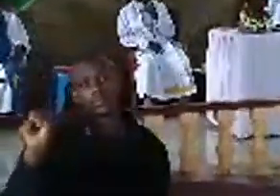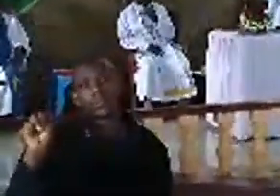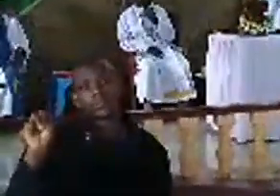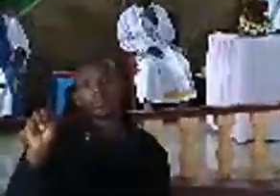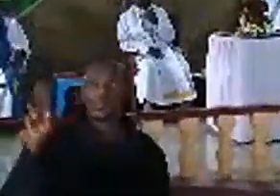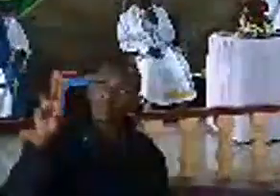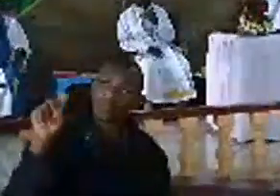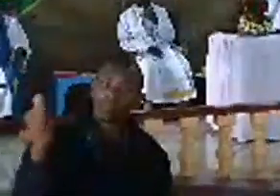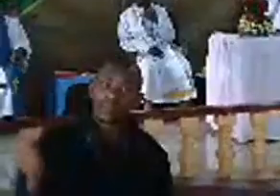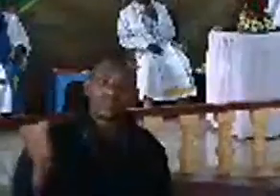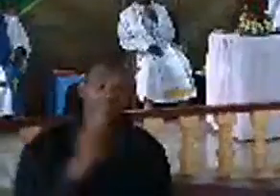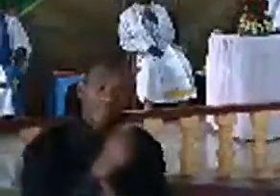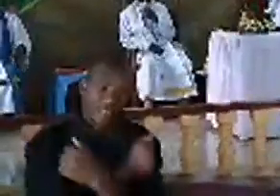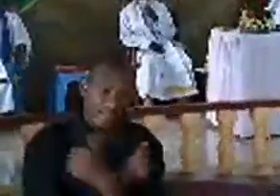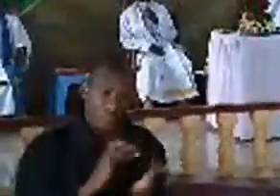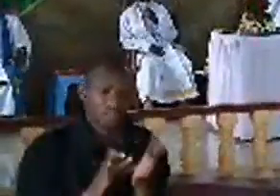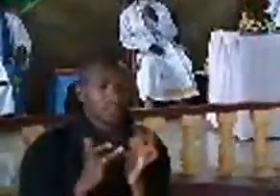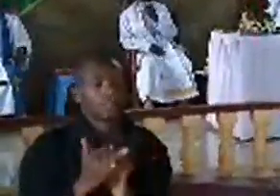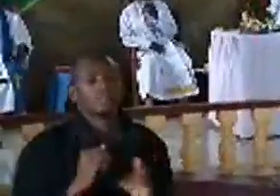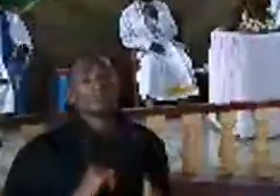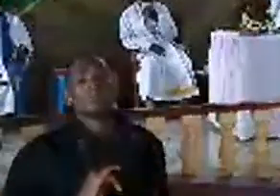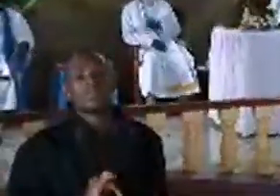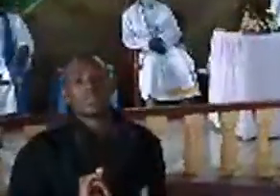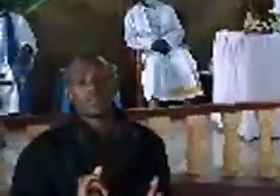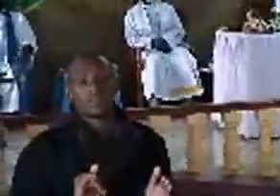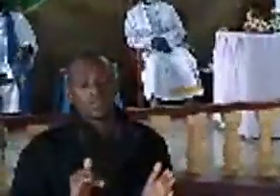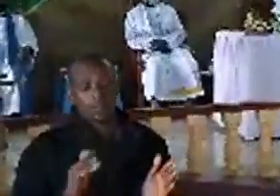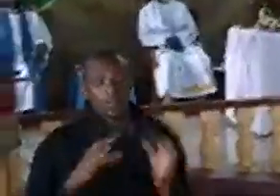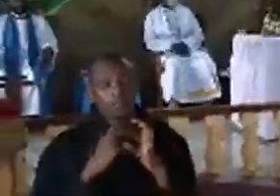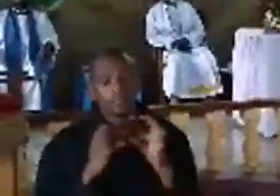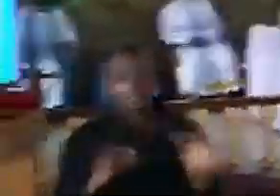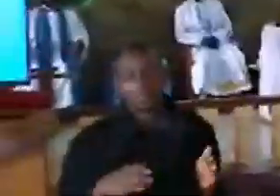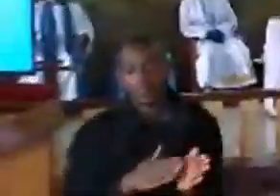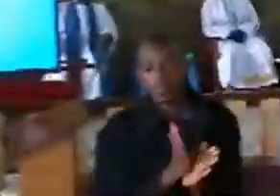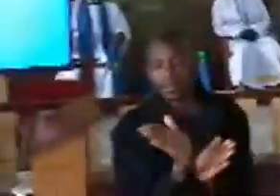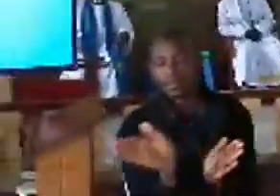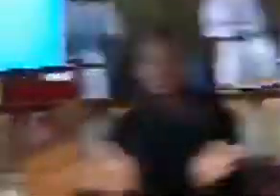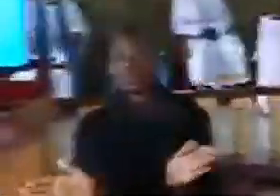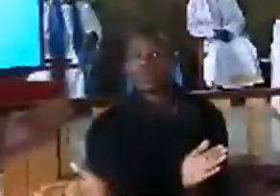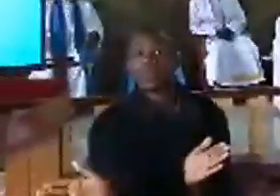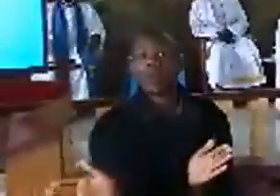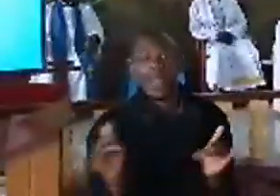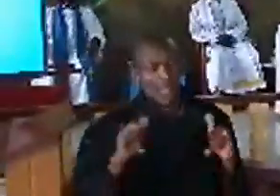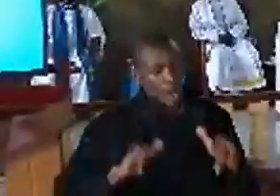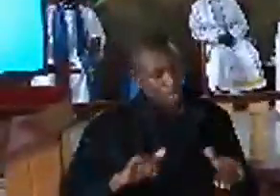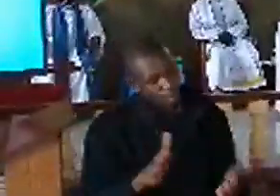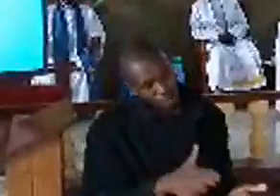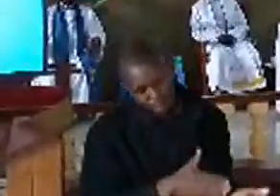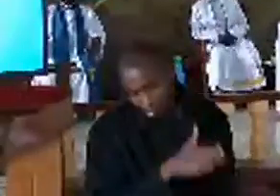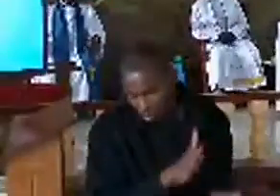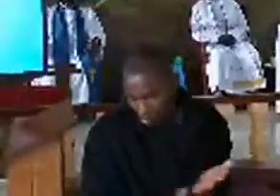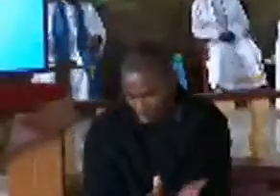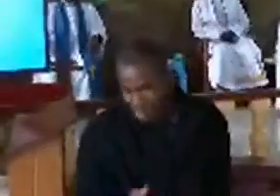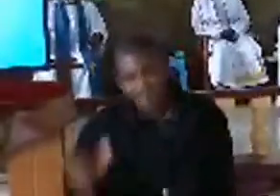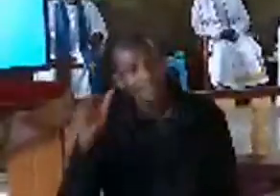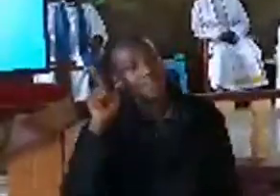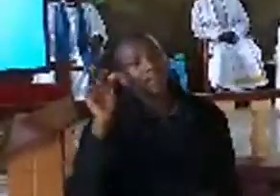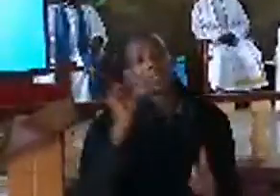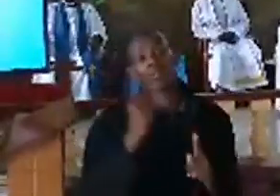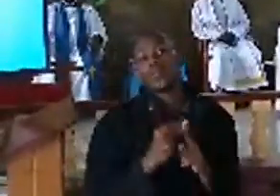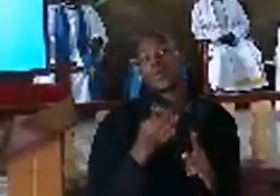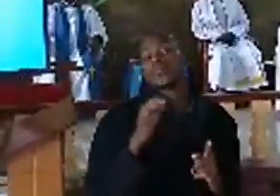wa Ngai ni nie thika wa parish uyu na riu nitukwihariria nigetha tuigue kiugo kia